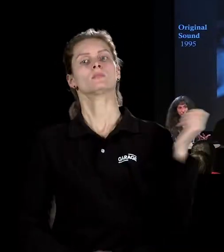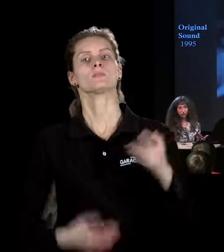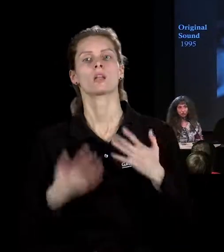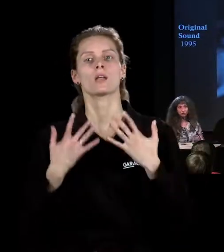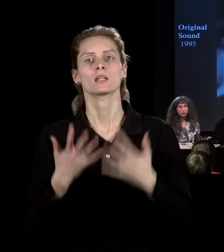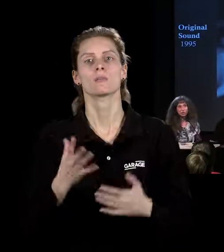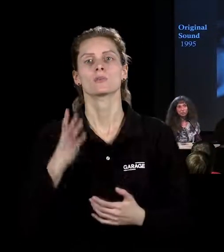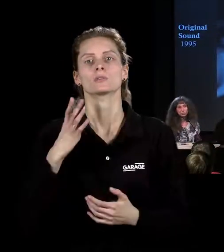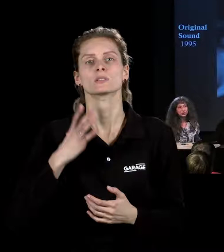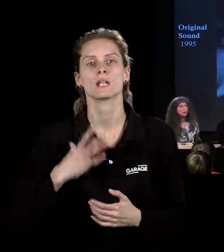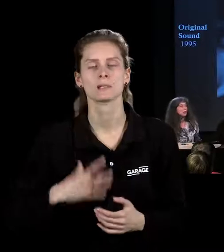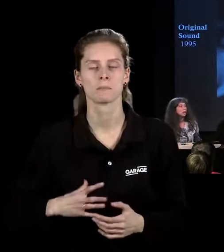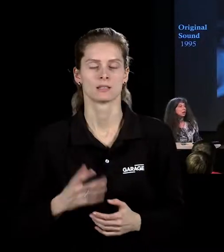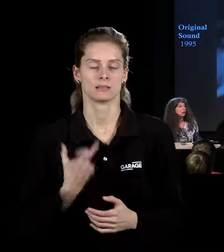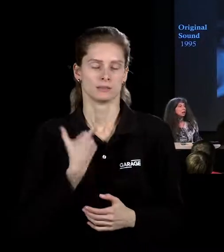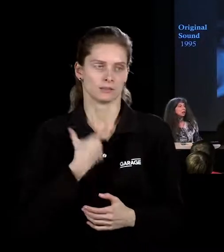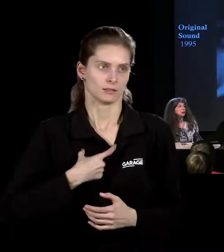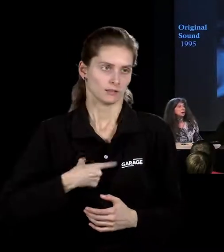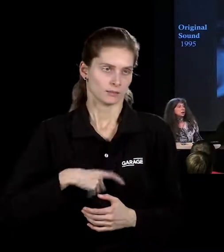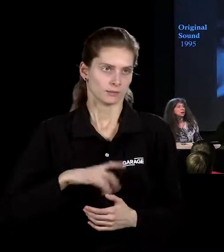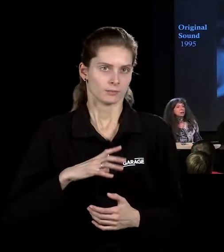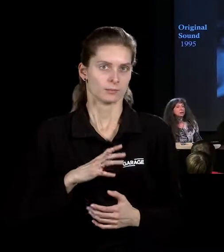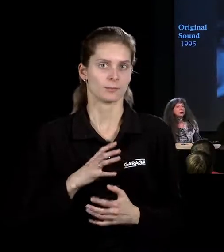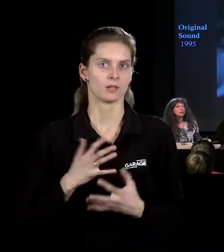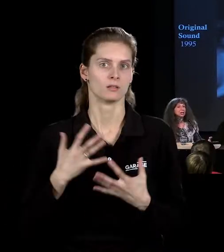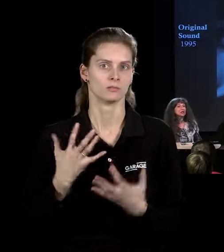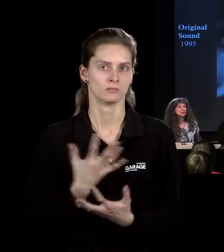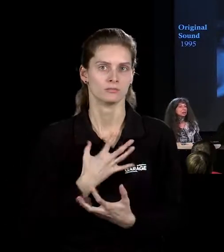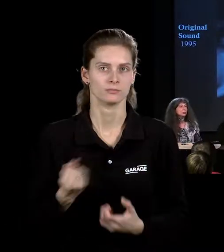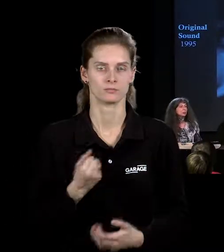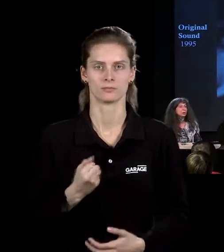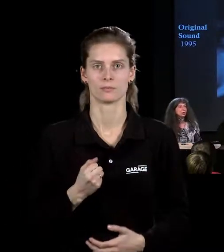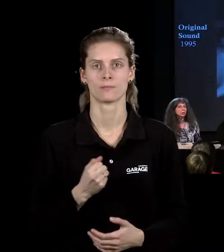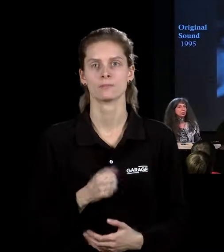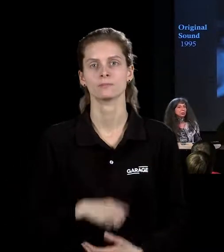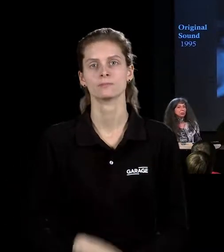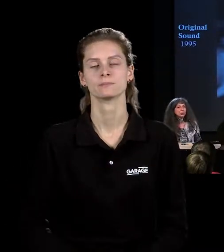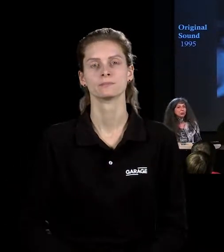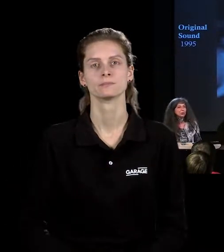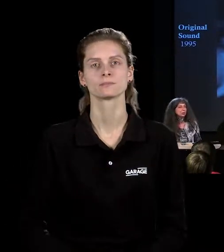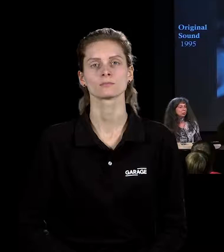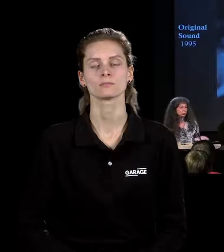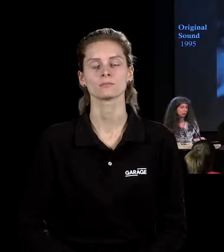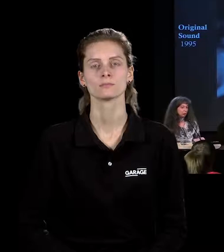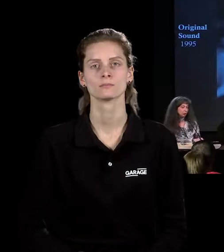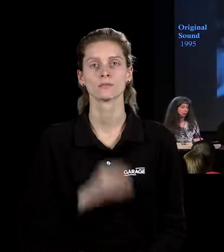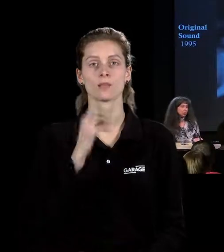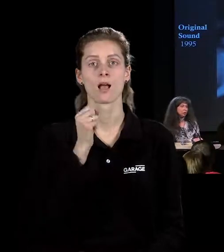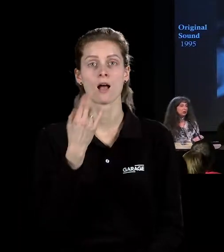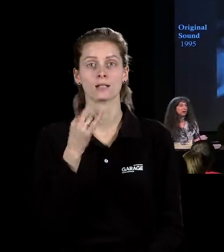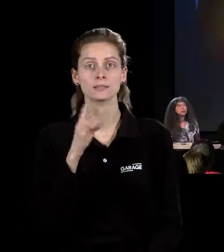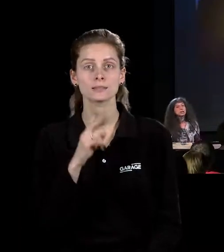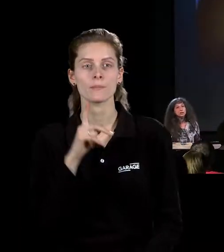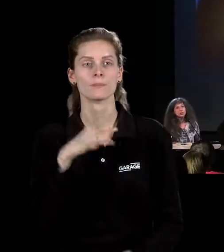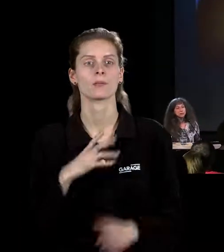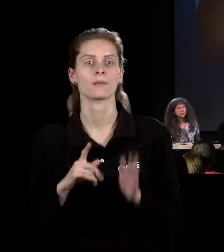и мужества, такого испытания себя, акция «Изначальный звук», во время которой проходила